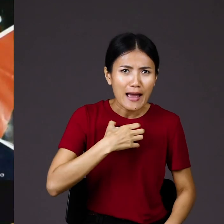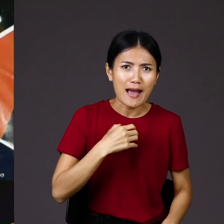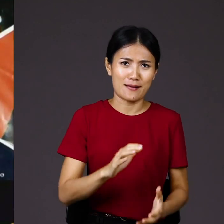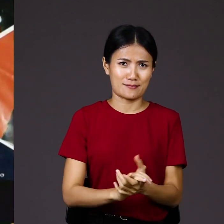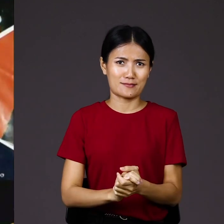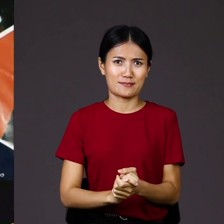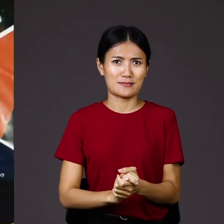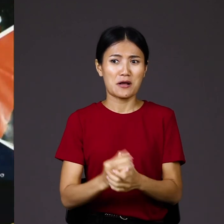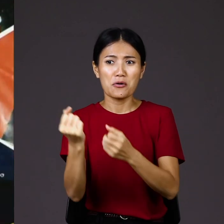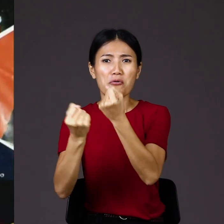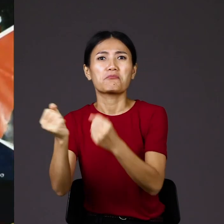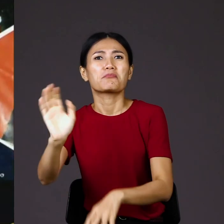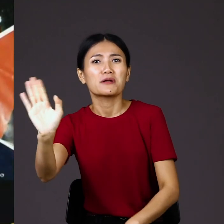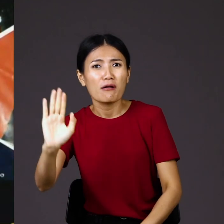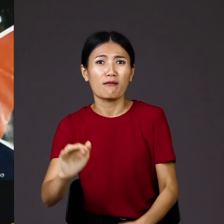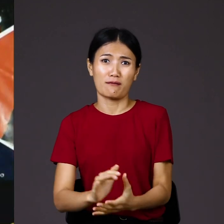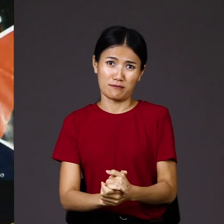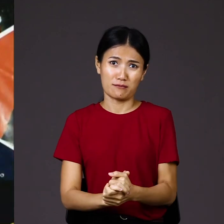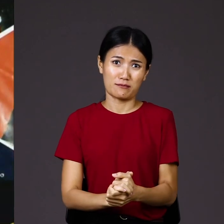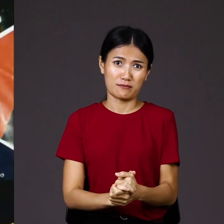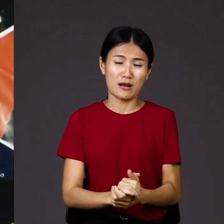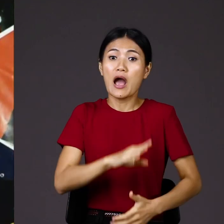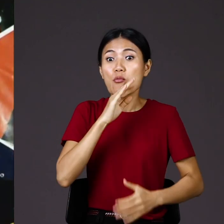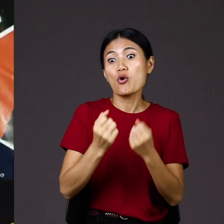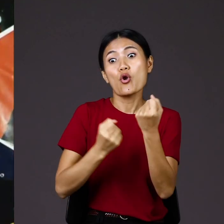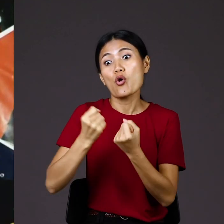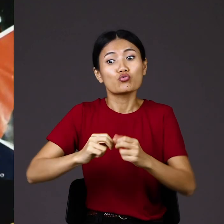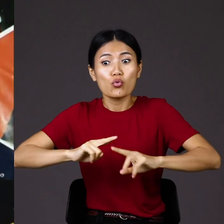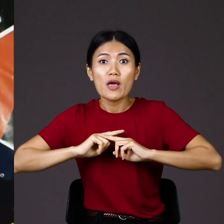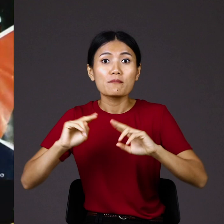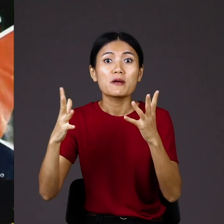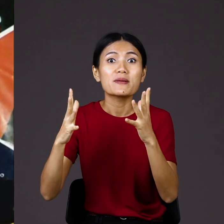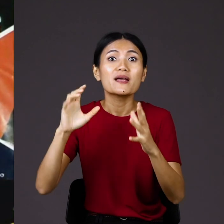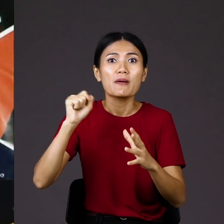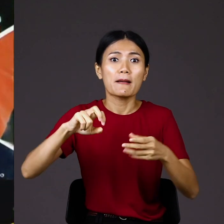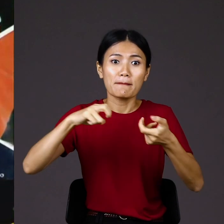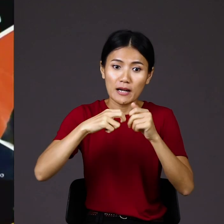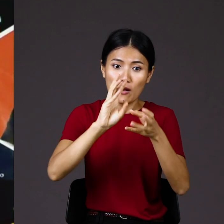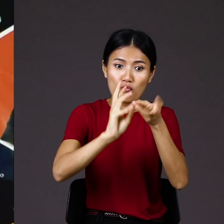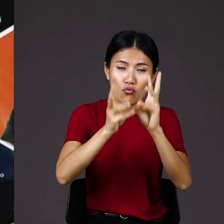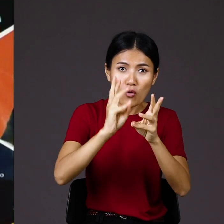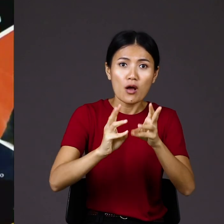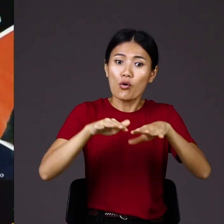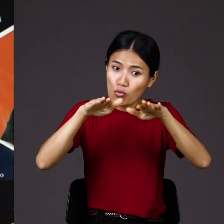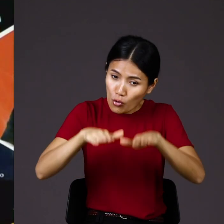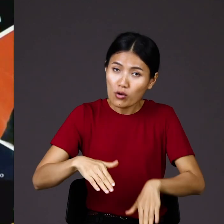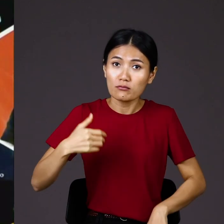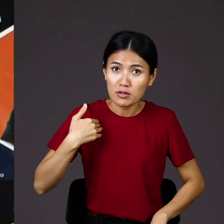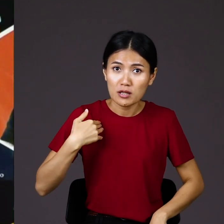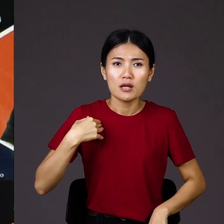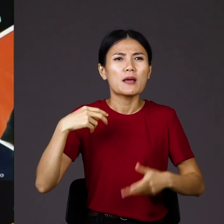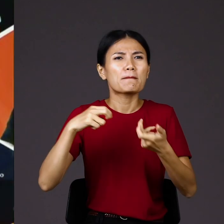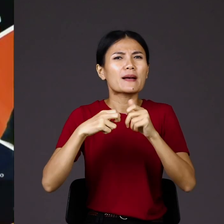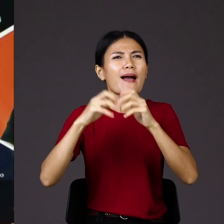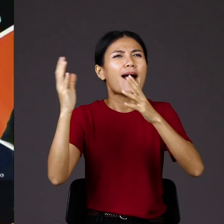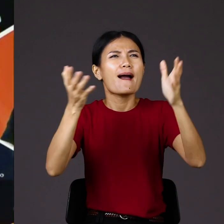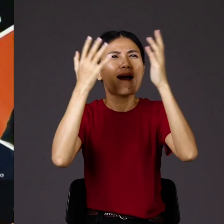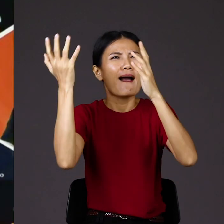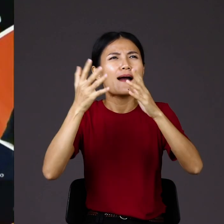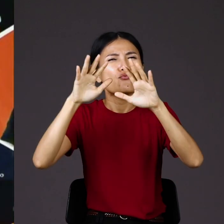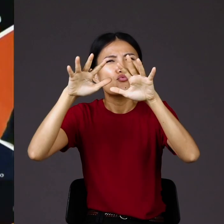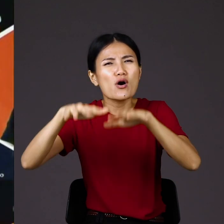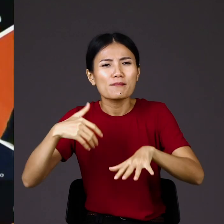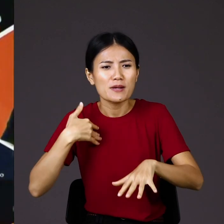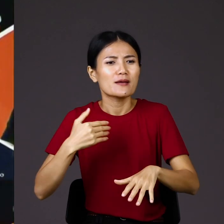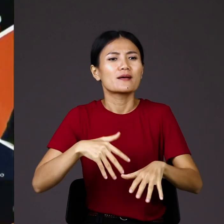บการคมนาคมหลักได้โดยไม่ต้องใช้รถยนต์ส่วนตัวเมื่อเราไม่ใช้รถยนต์ส่วนตัวปัญหา PM 2.5 ก็จะลดลง